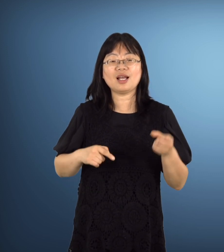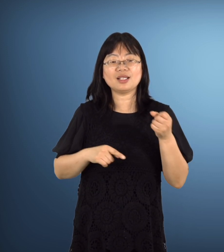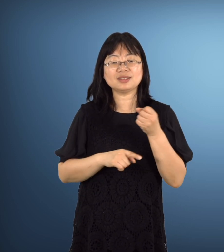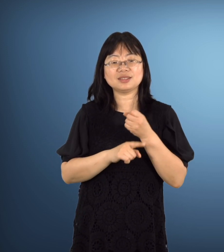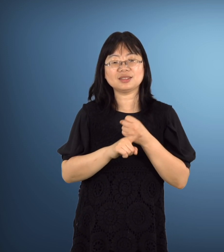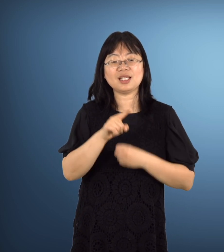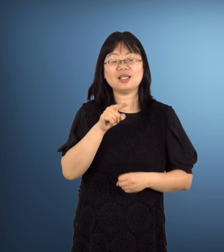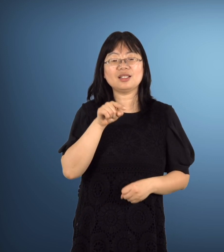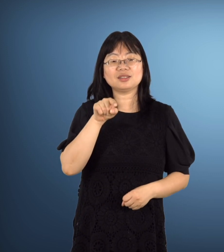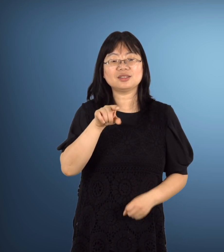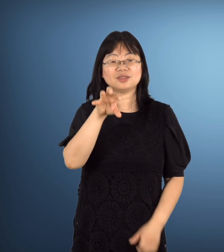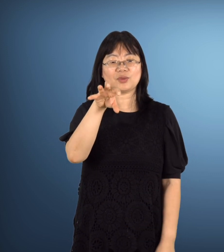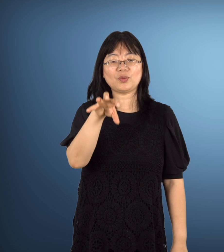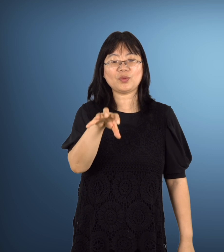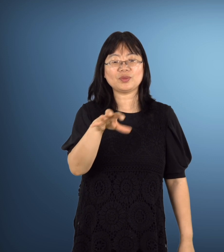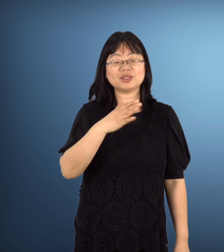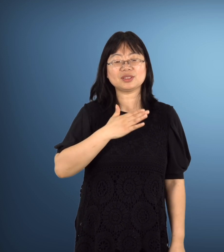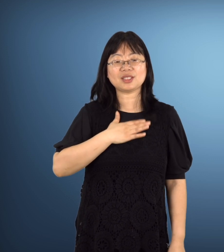뜻하신